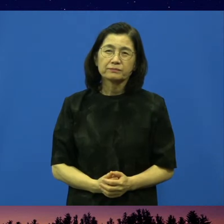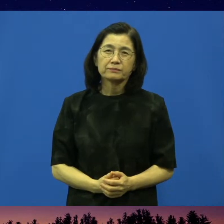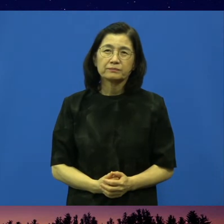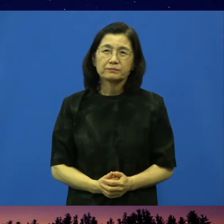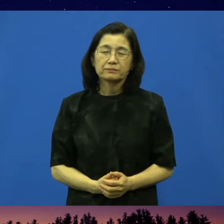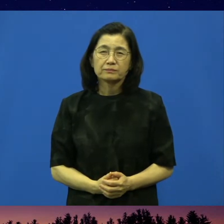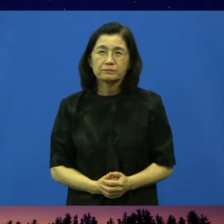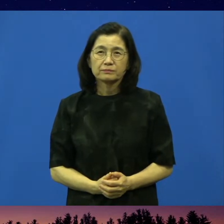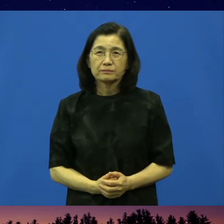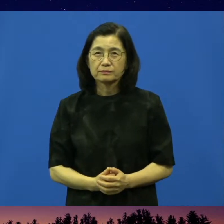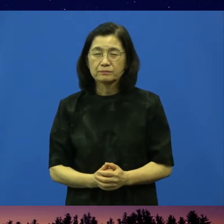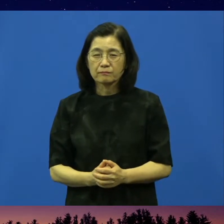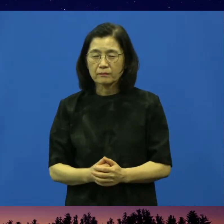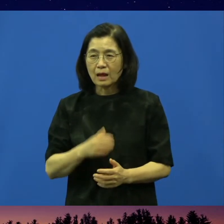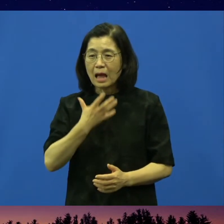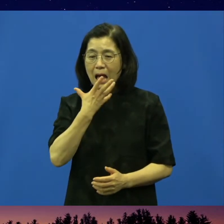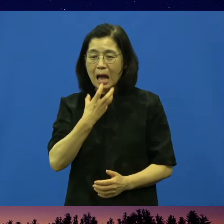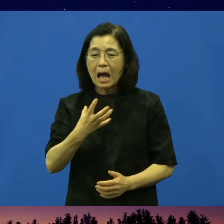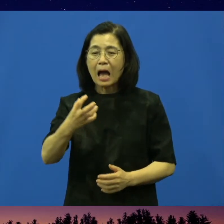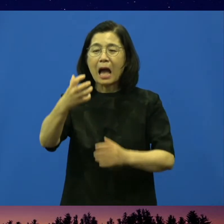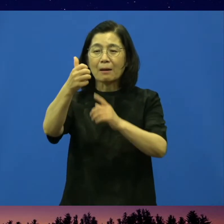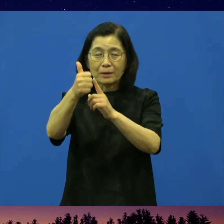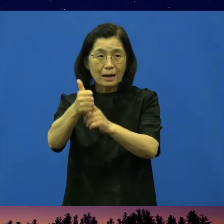어떻게 됐죠? 여러분, 애굽에 가서